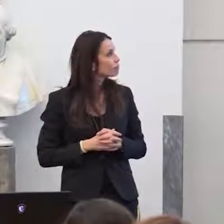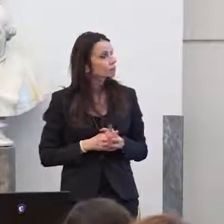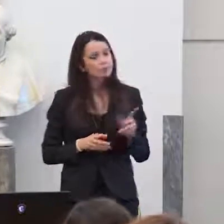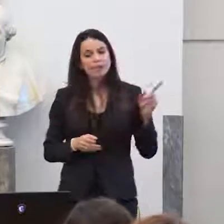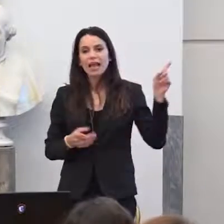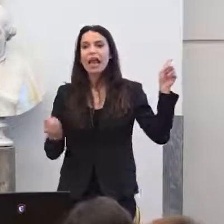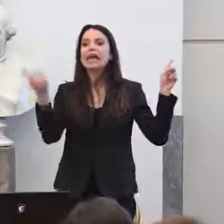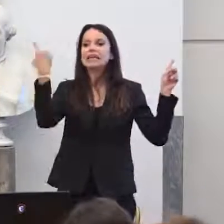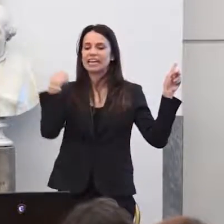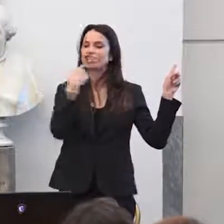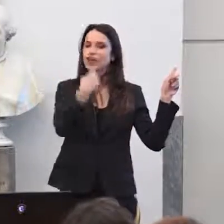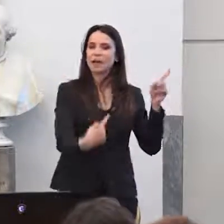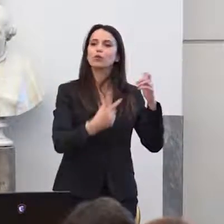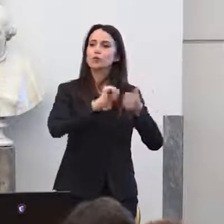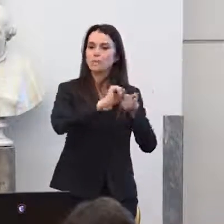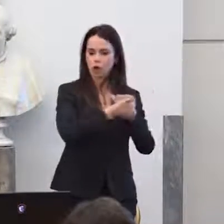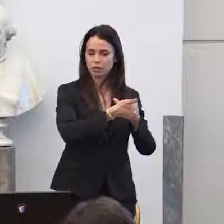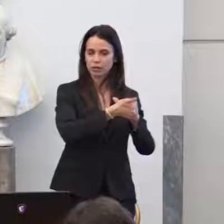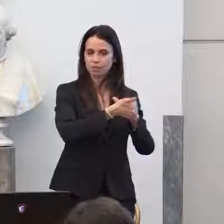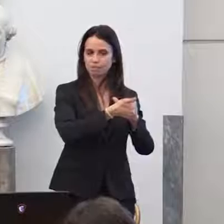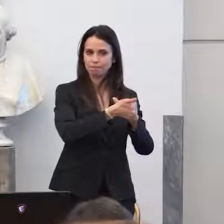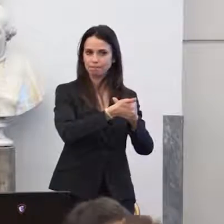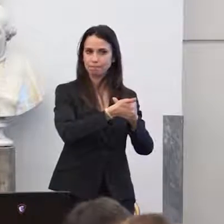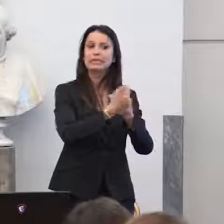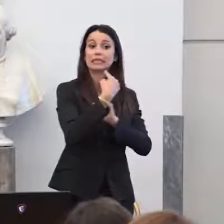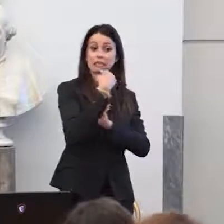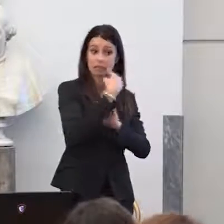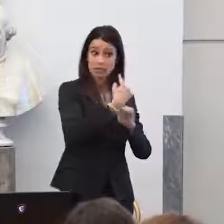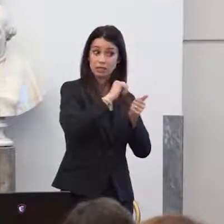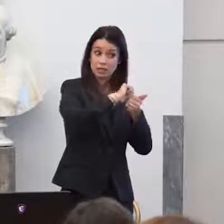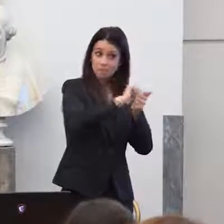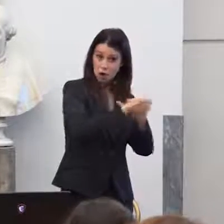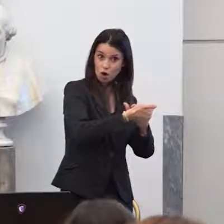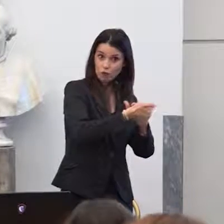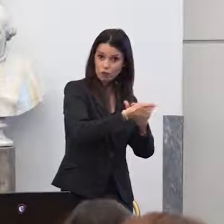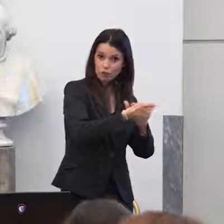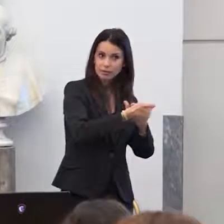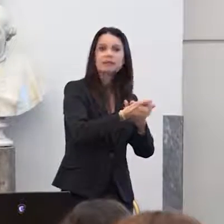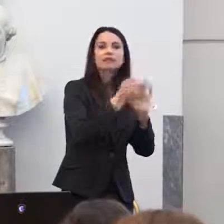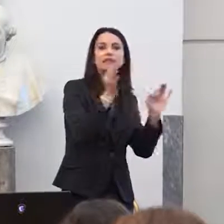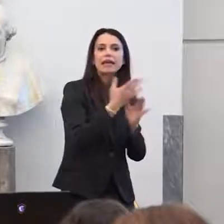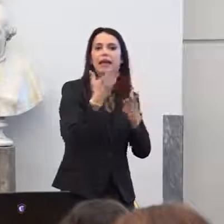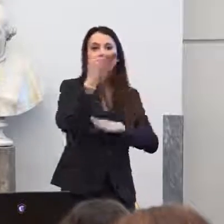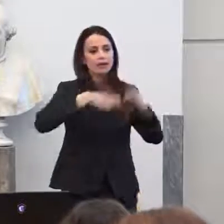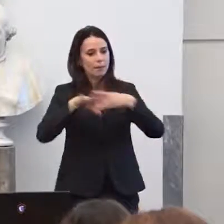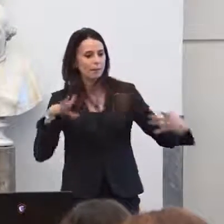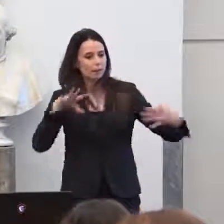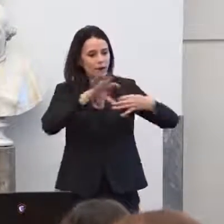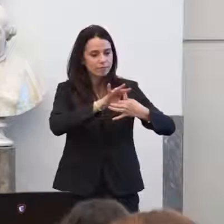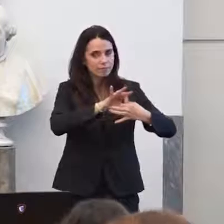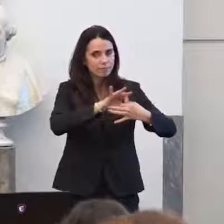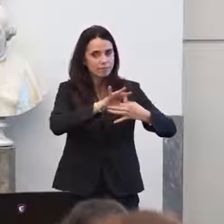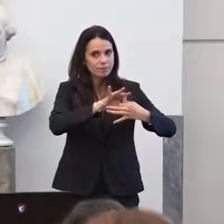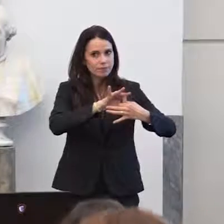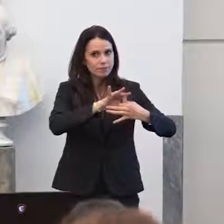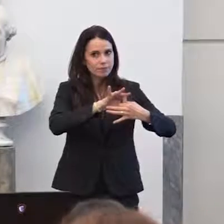Ieri parlavamo di sport, le persone che fanno sport avendo avuto anche una disabilità sono ovviamente,